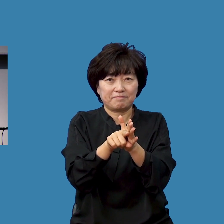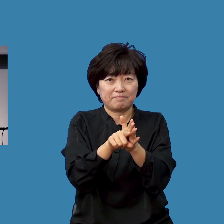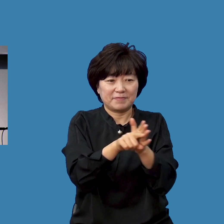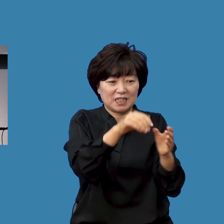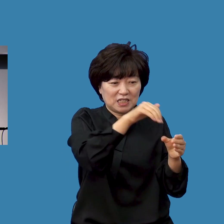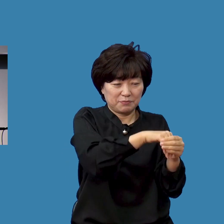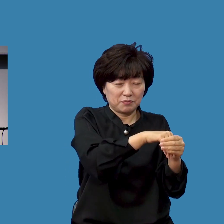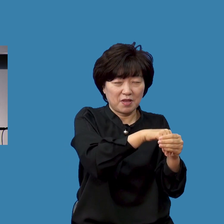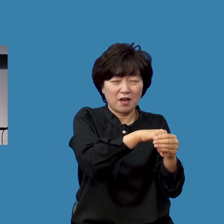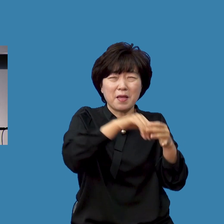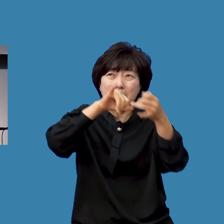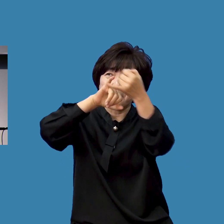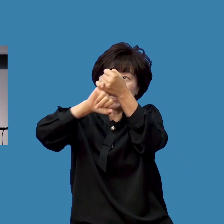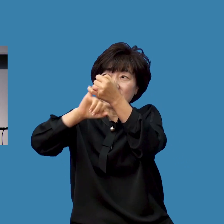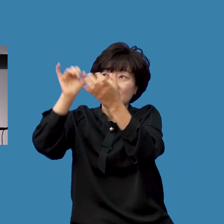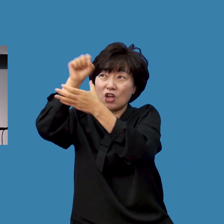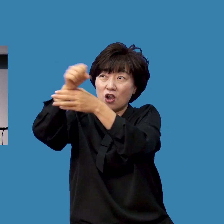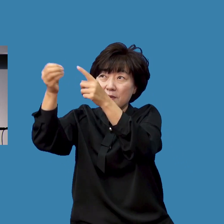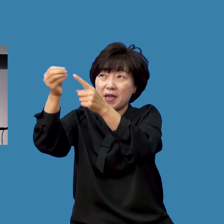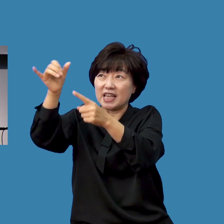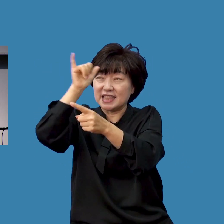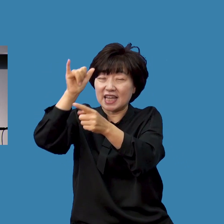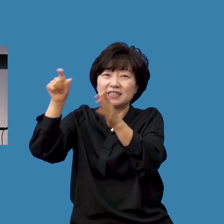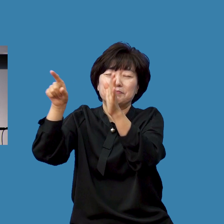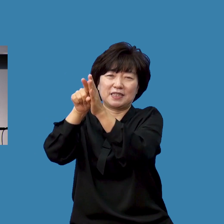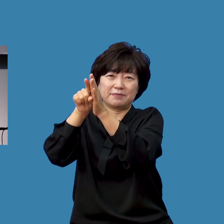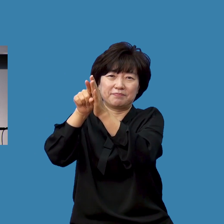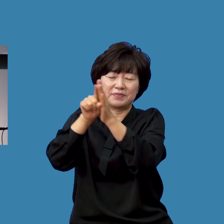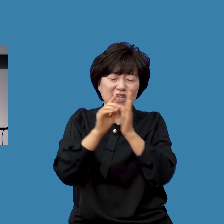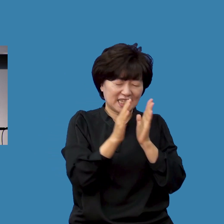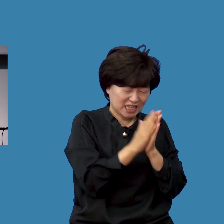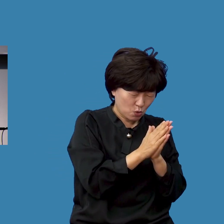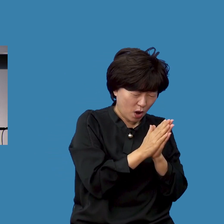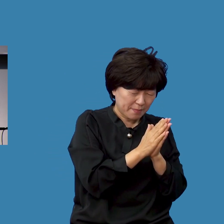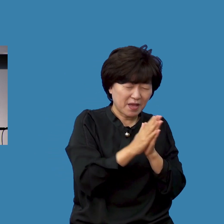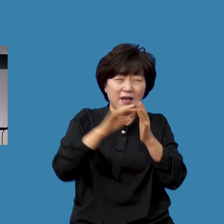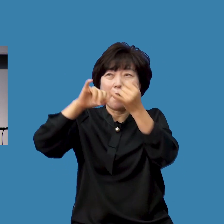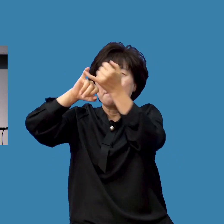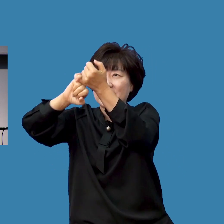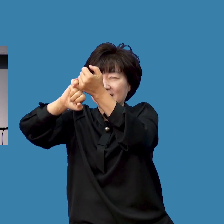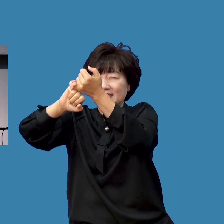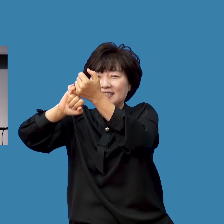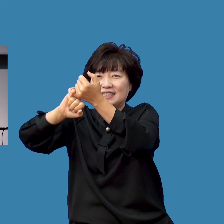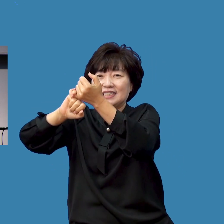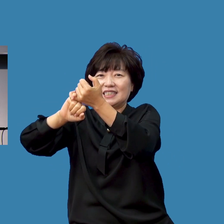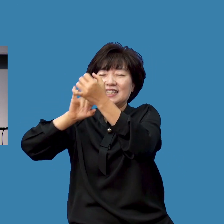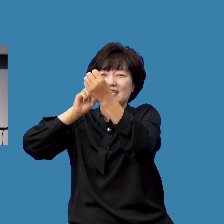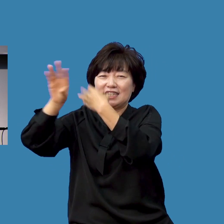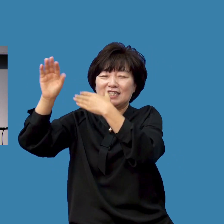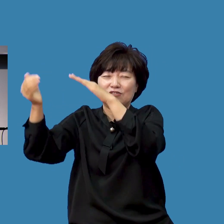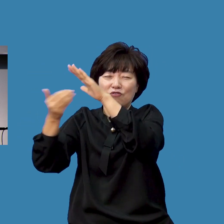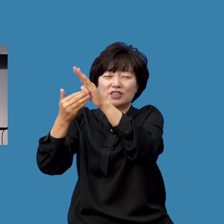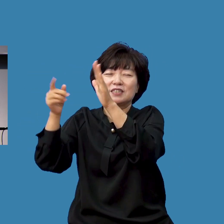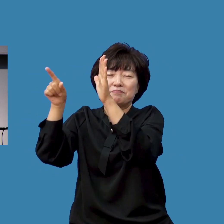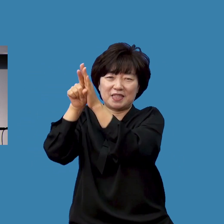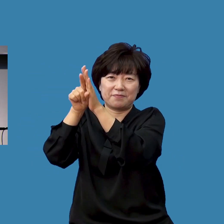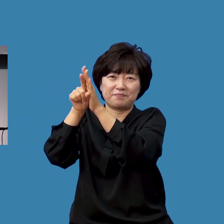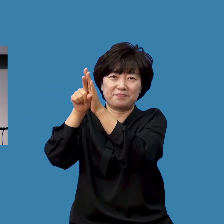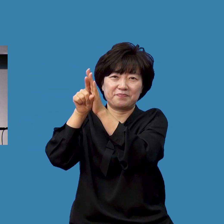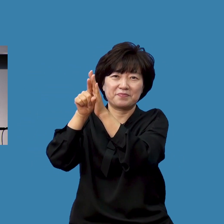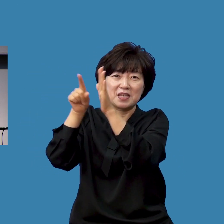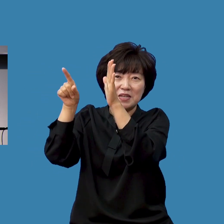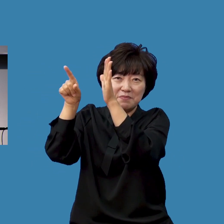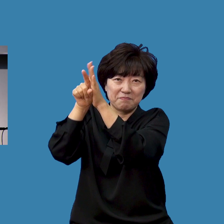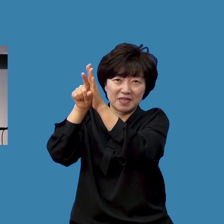믿음? 심었으면 반드시 열매가 맺힌다는 믿음. 기도했으면 반드시 이루어진다는 믿음. 이